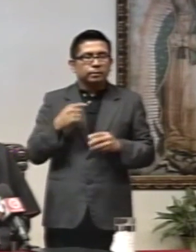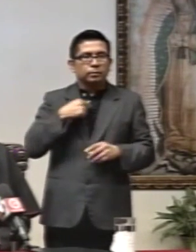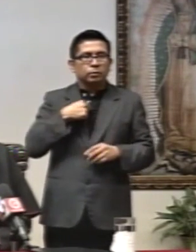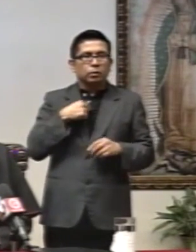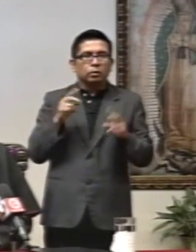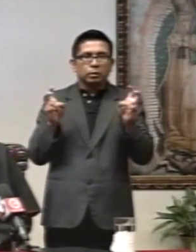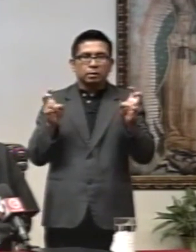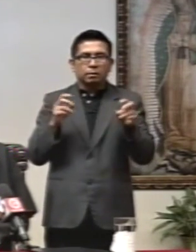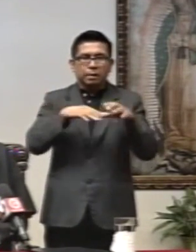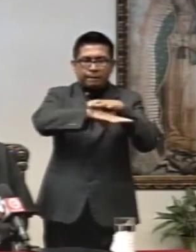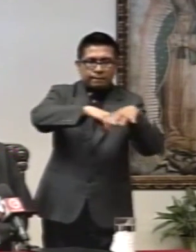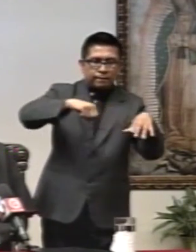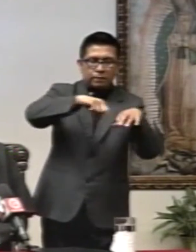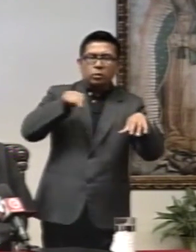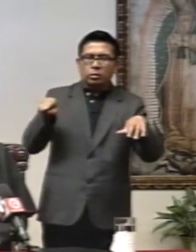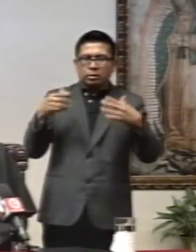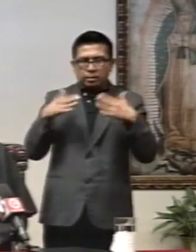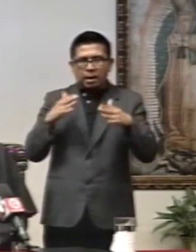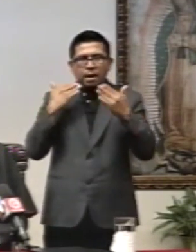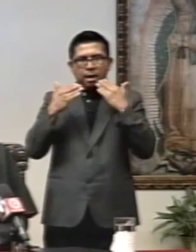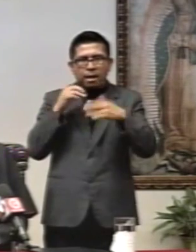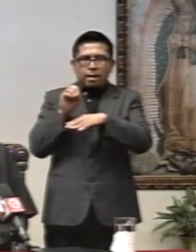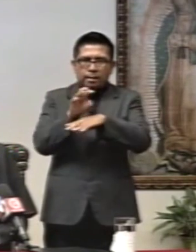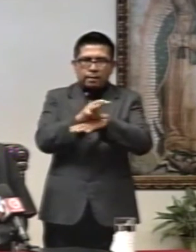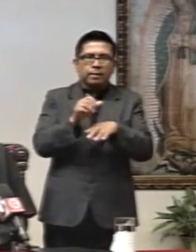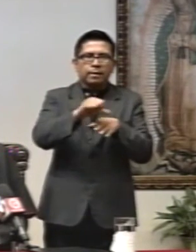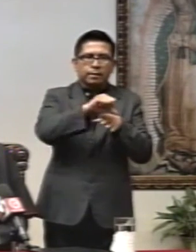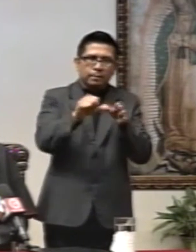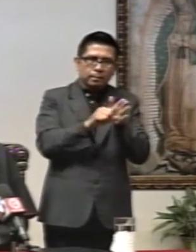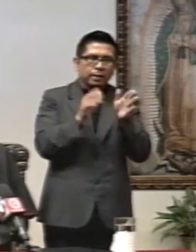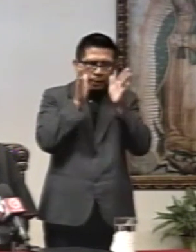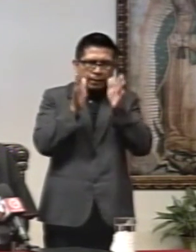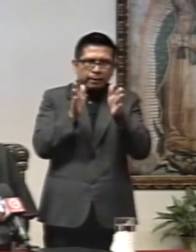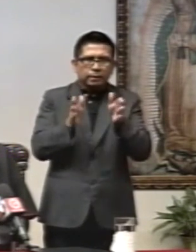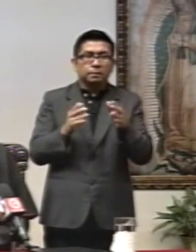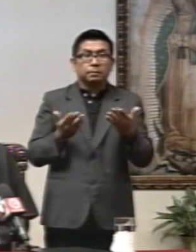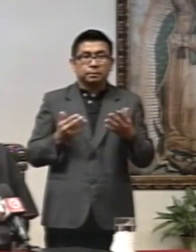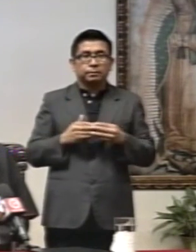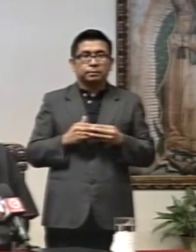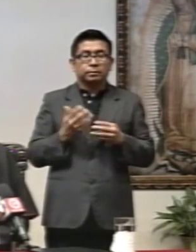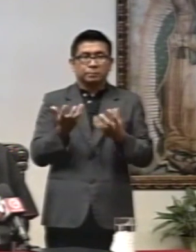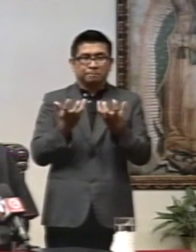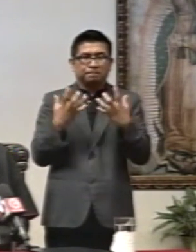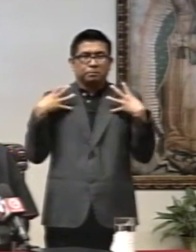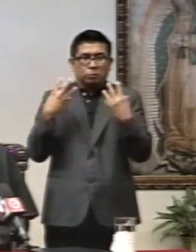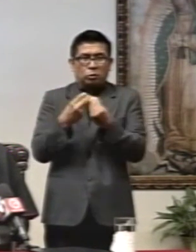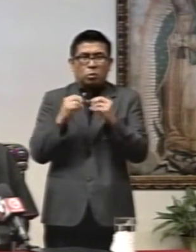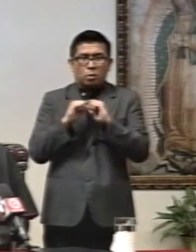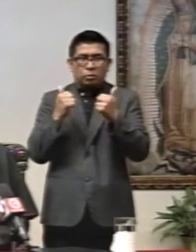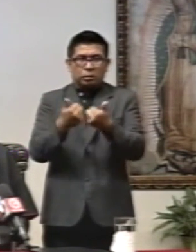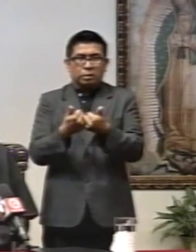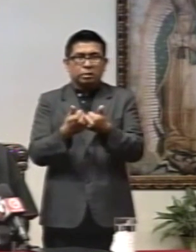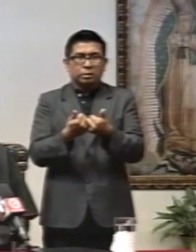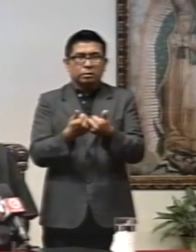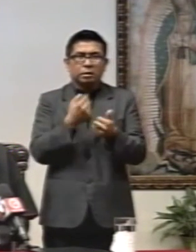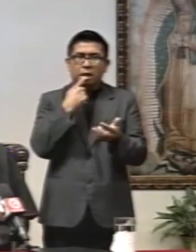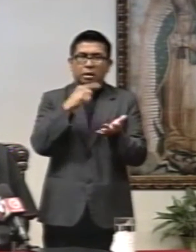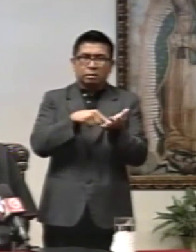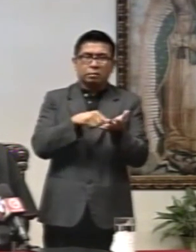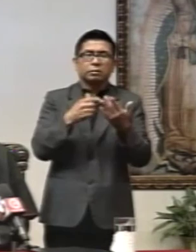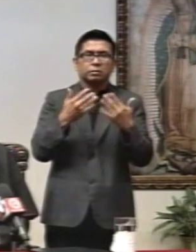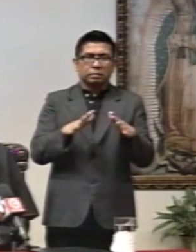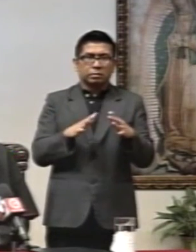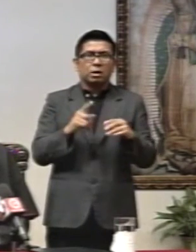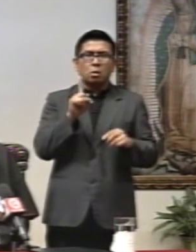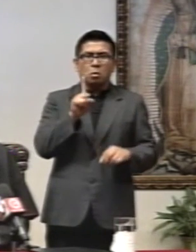tema de la minería, usted ya hablaba sobre el llamado que hace la Asamblea Legislativa. Sin embargo, algunas organizaciones también están denunciando que ya pasó